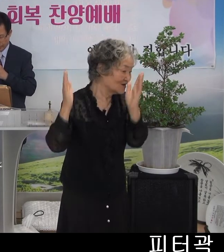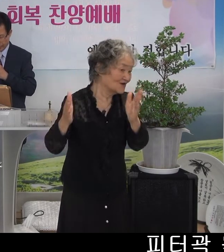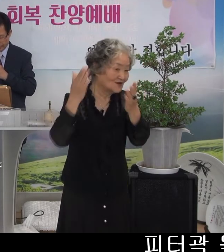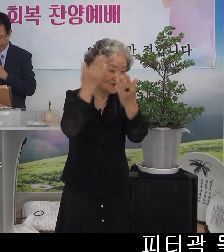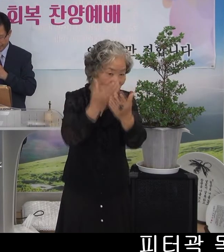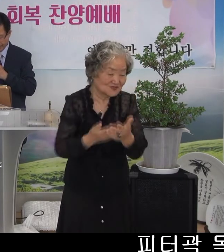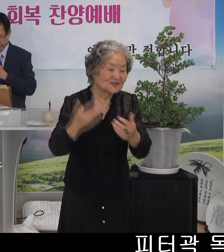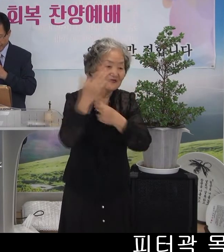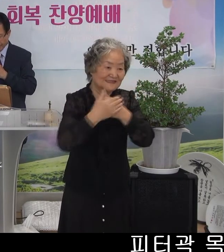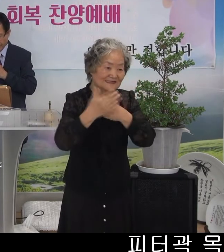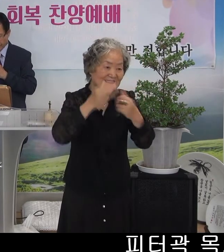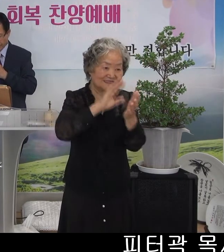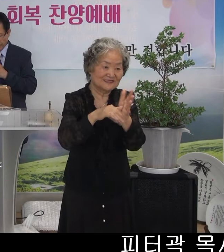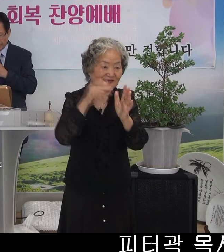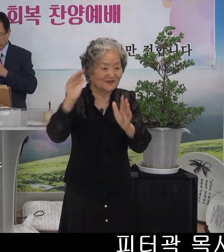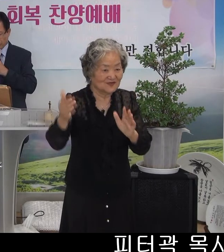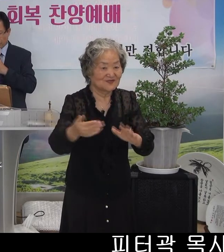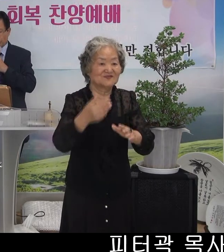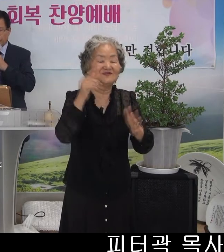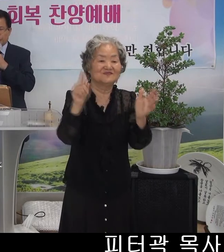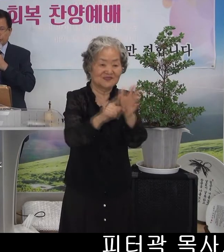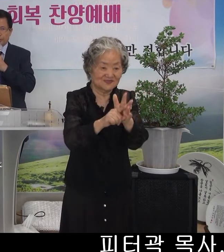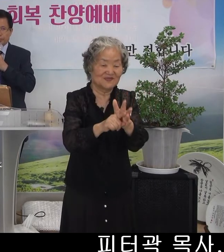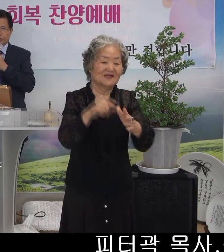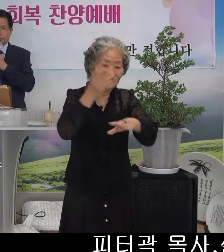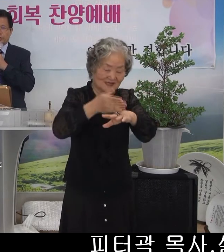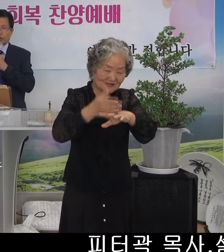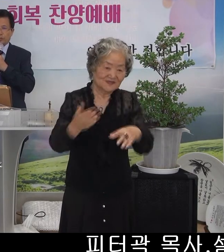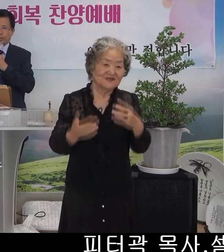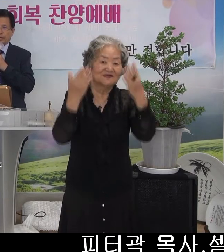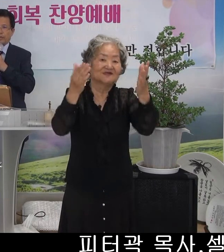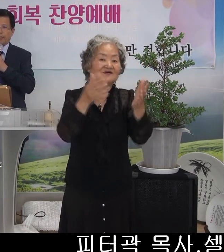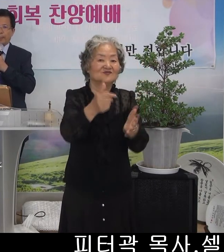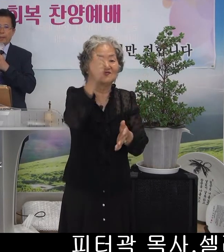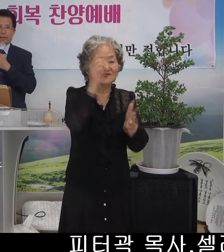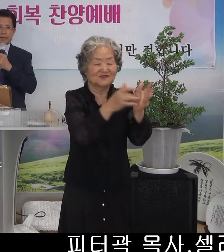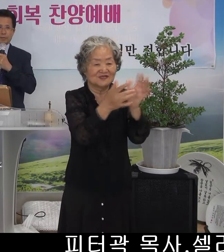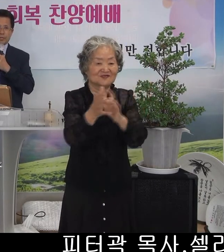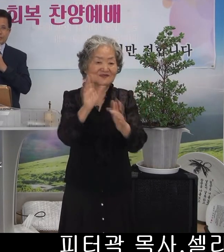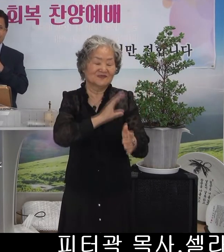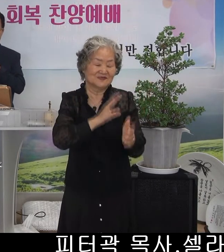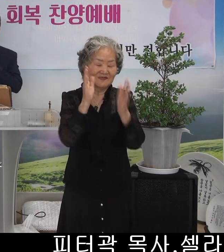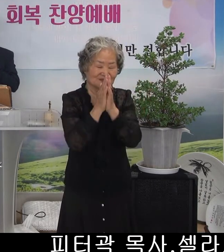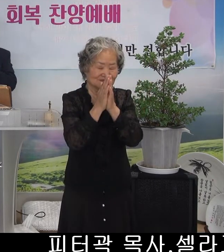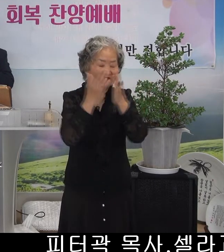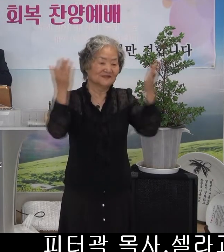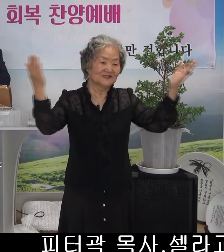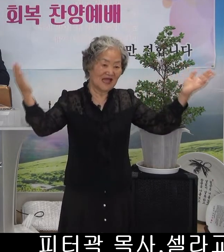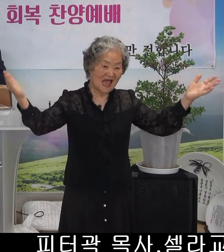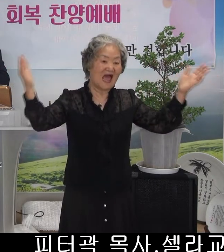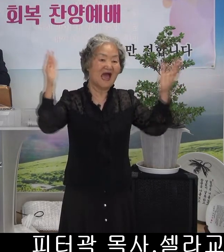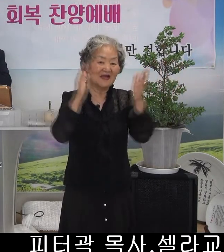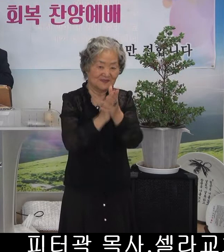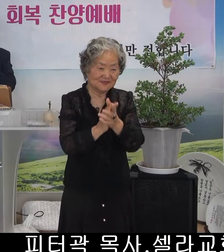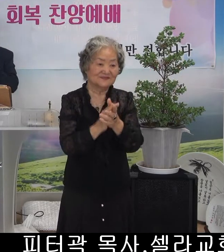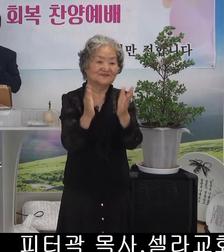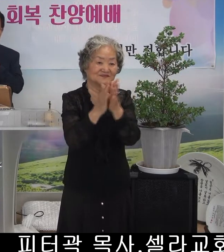줄로 믿습니다. 감사를 드렸고 주 예수님의 이름으로 기도합니다. 아멘.